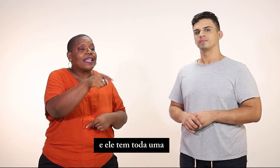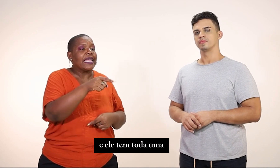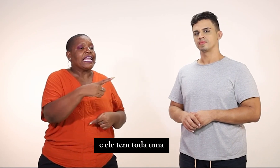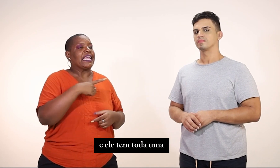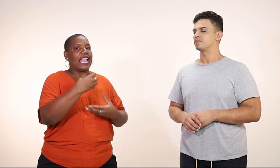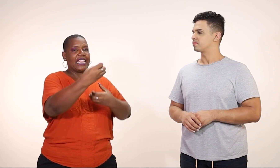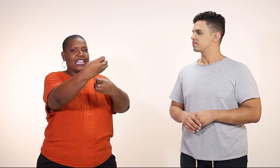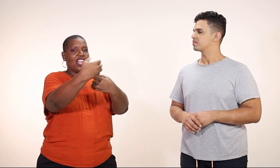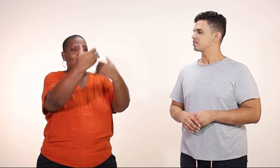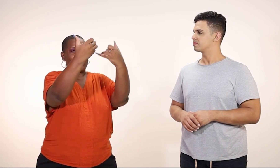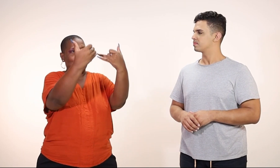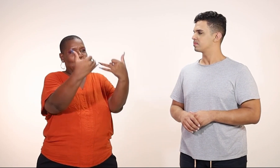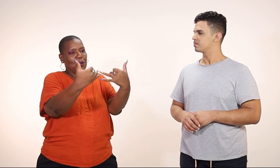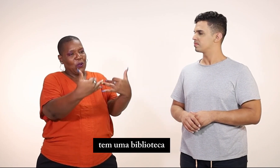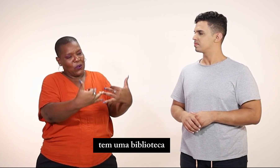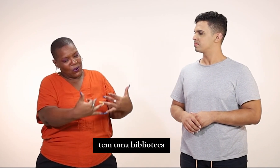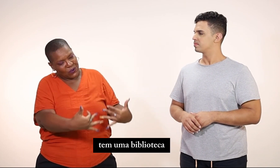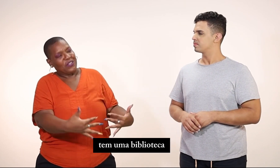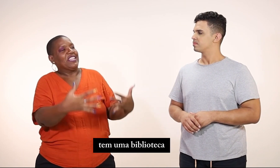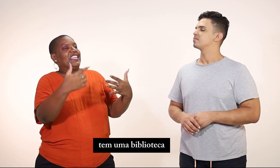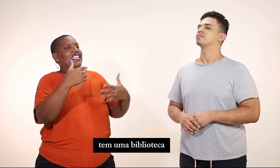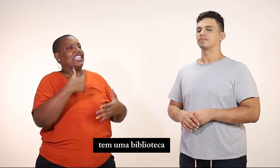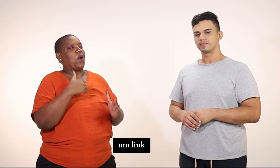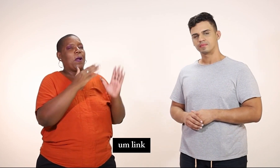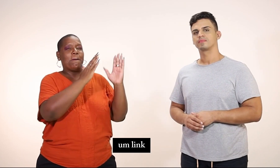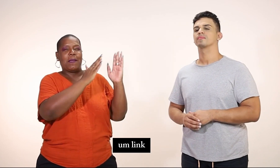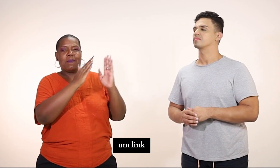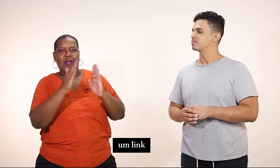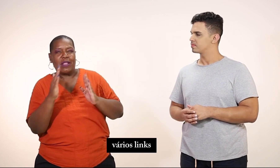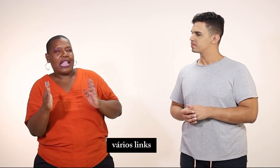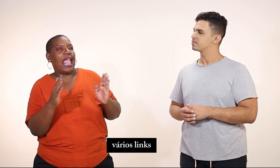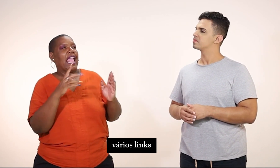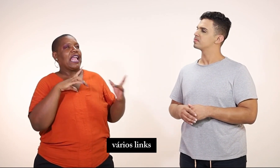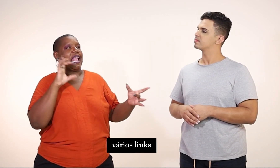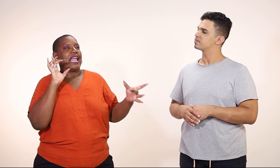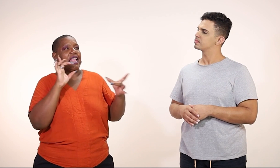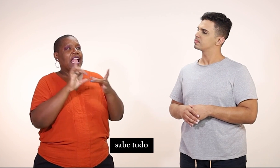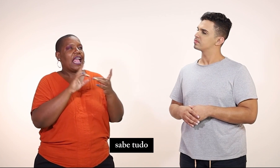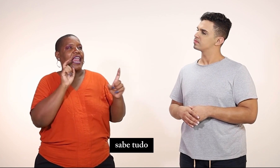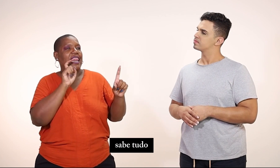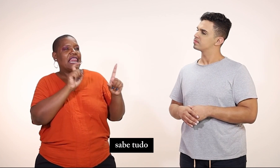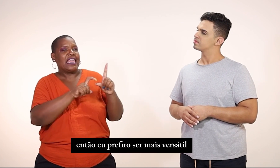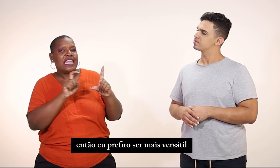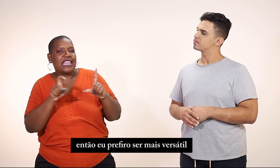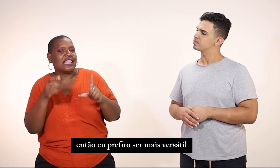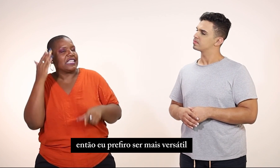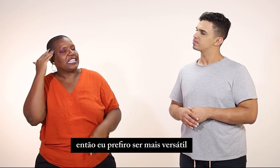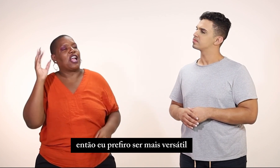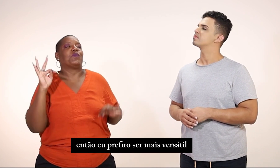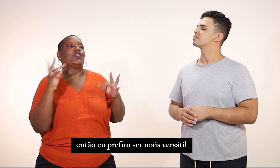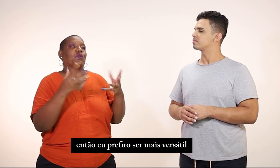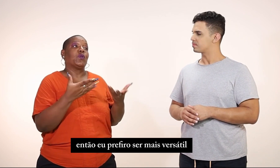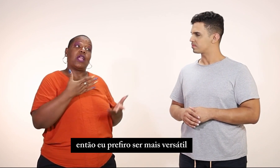uma... tem uma biblioteca, um link, vários links, sabe tudo. Então, eu prefiro ser mais versátil.